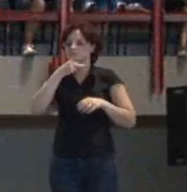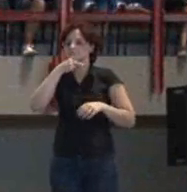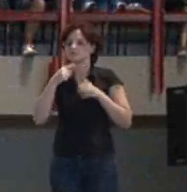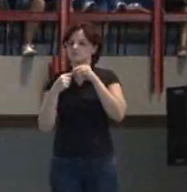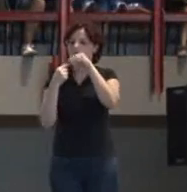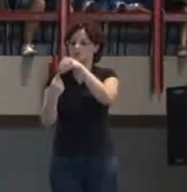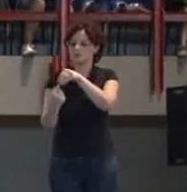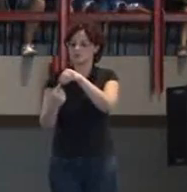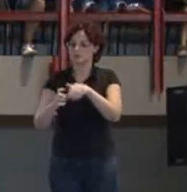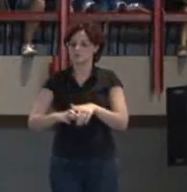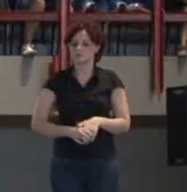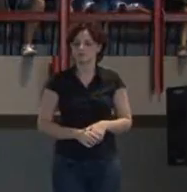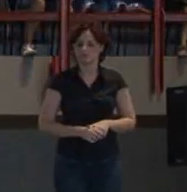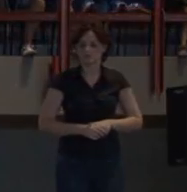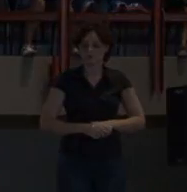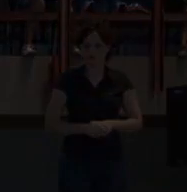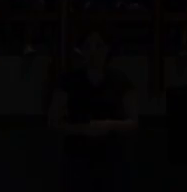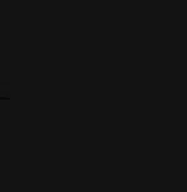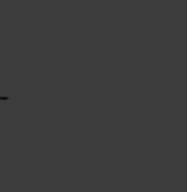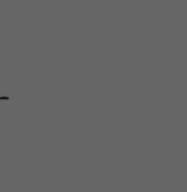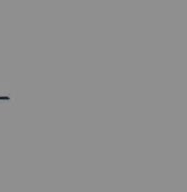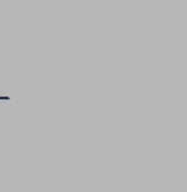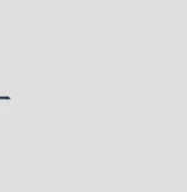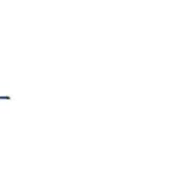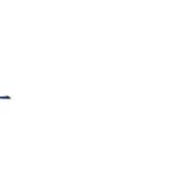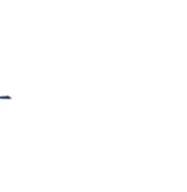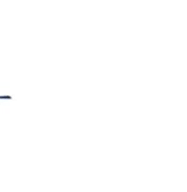diferenciavam o mundo naquela